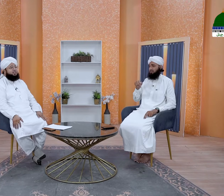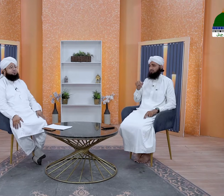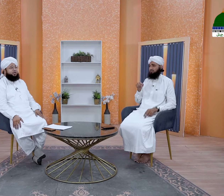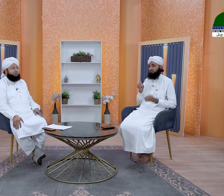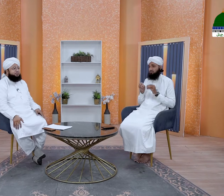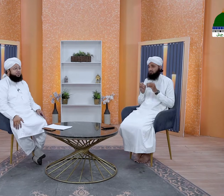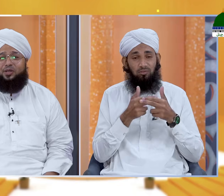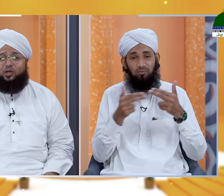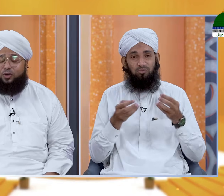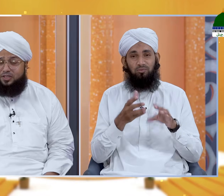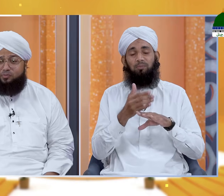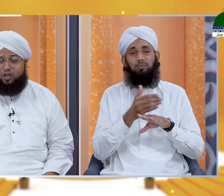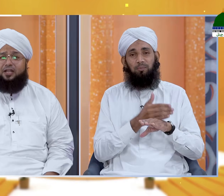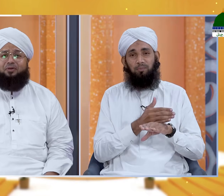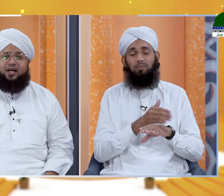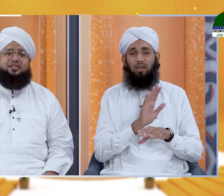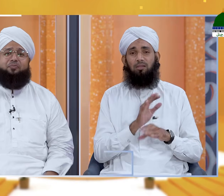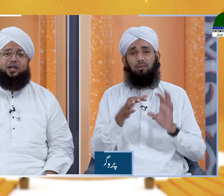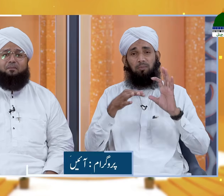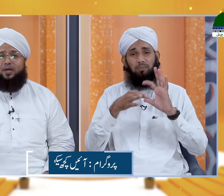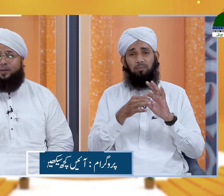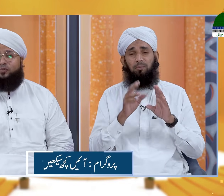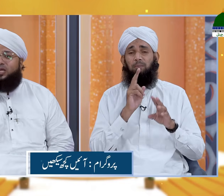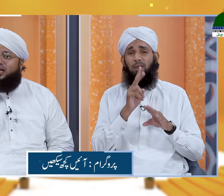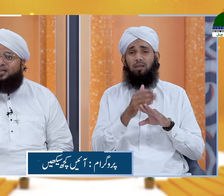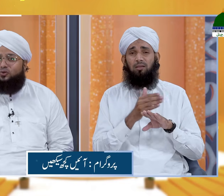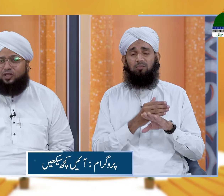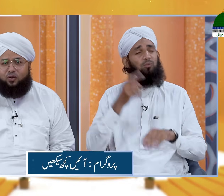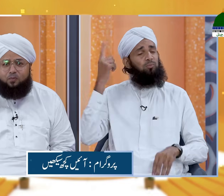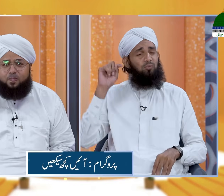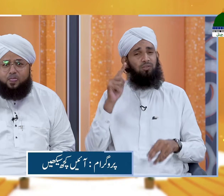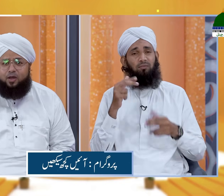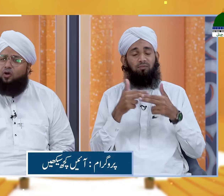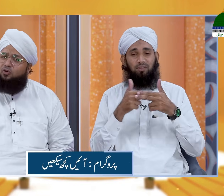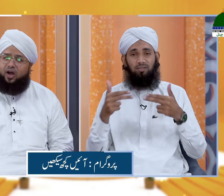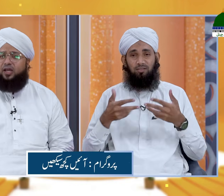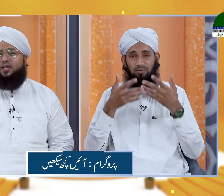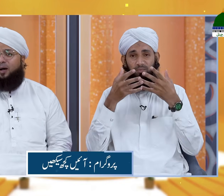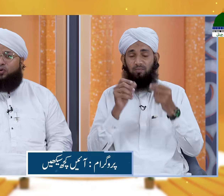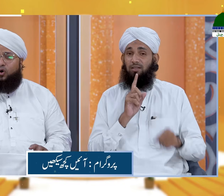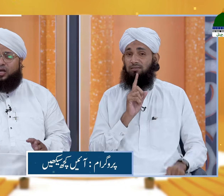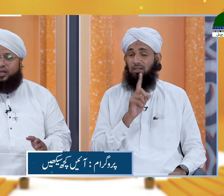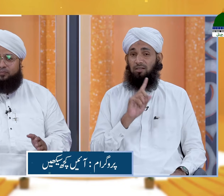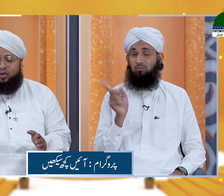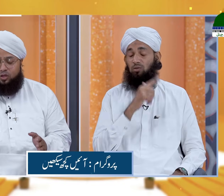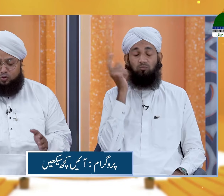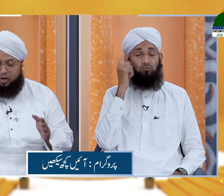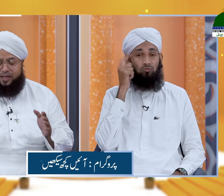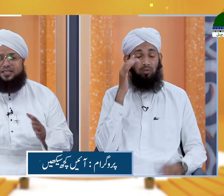سے پہلے اور اس کے متعلق بتانے سے پہلے میں آپ کو ایک حکایت سناتا ہوں، اور واقعی ہم غور کریں تو ہمارے ساتھ